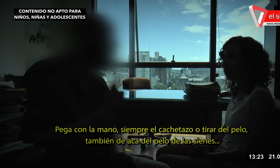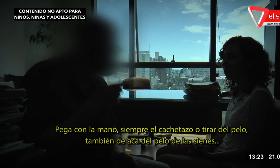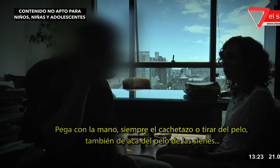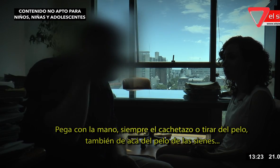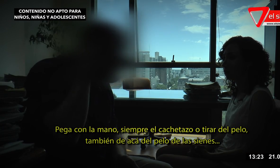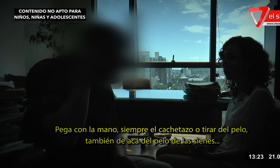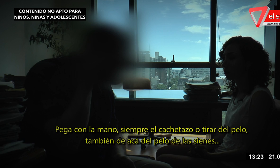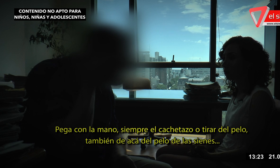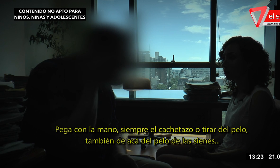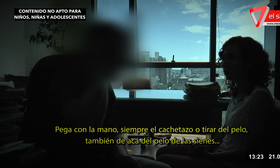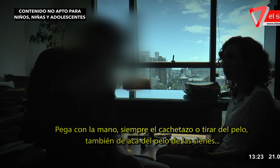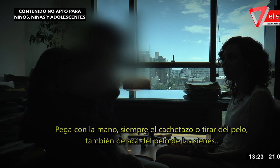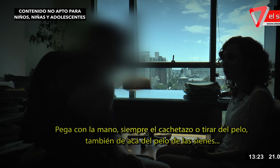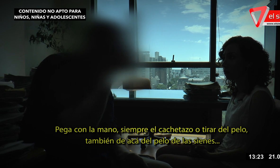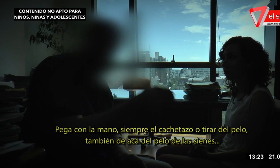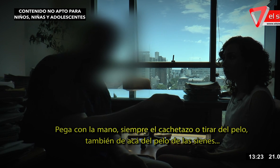pelo. También de acá, del pelo